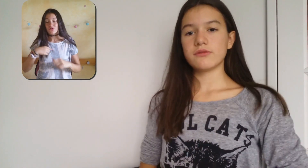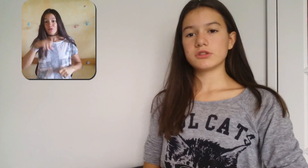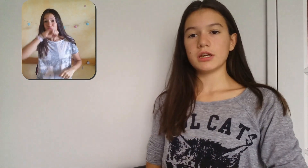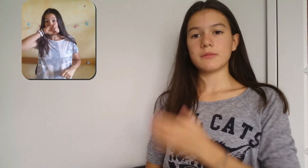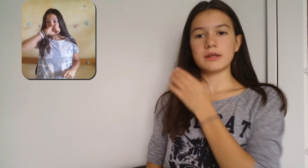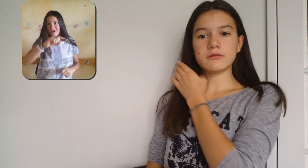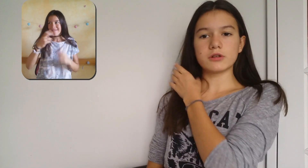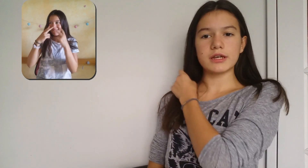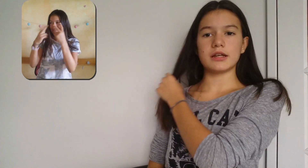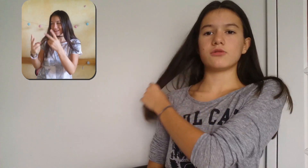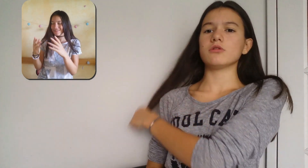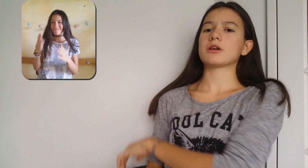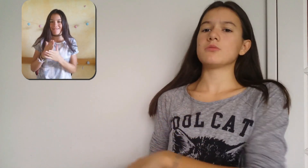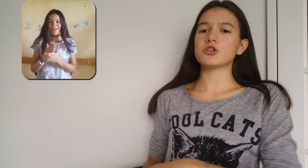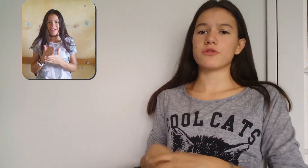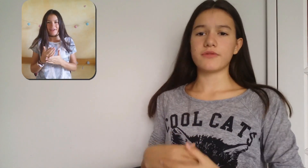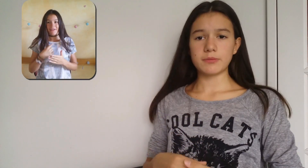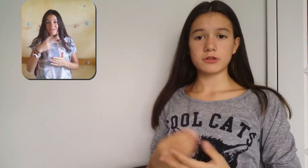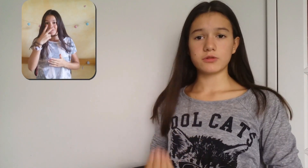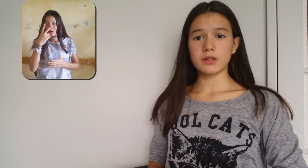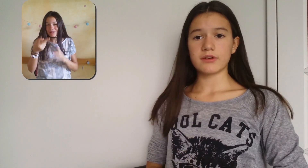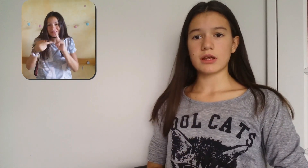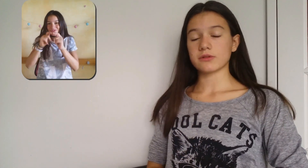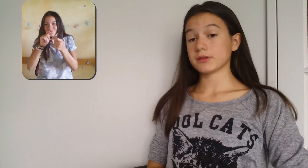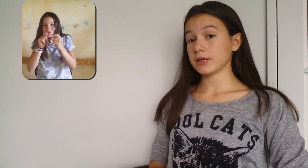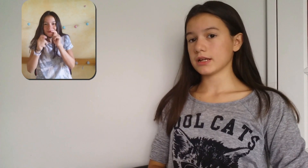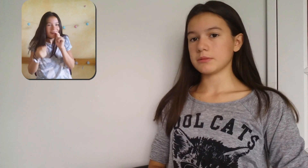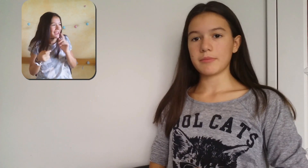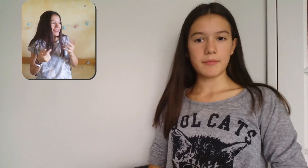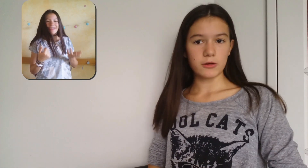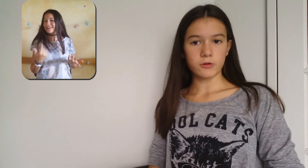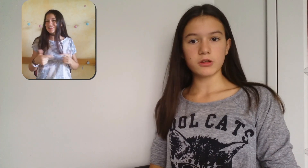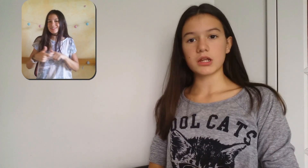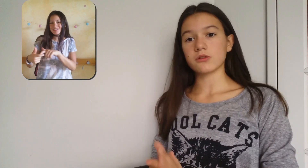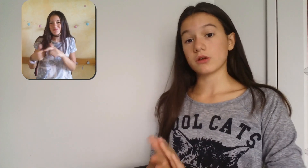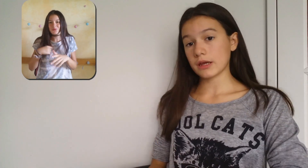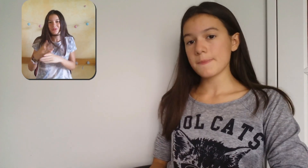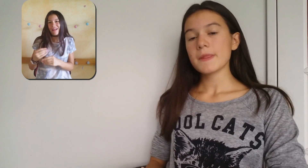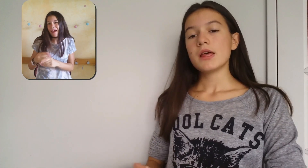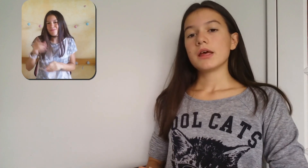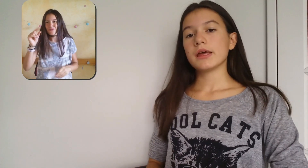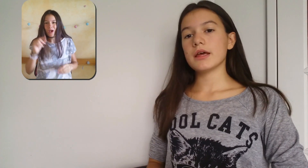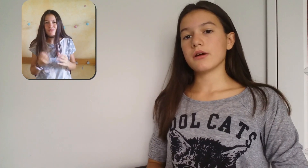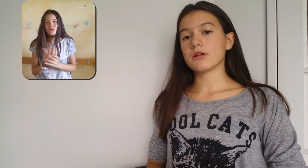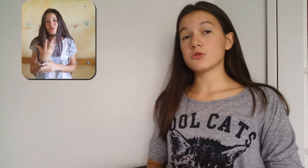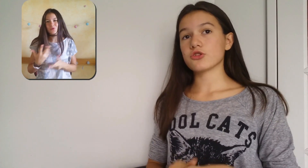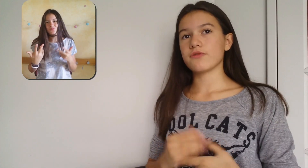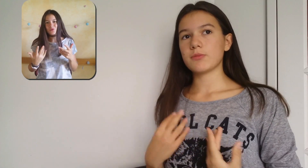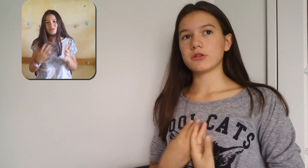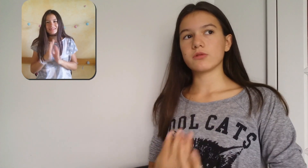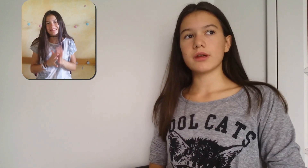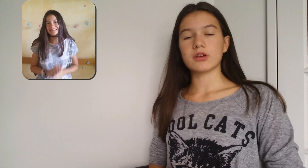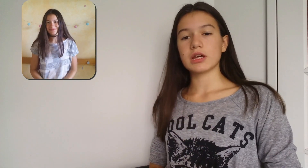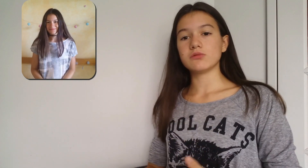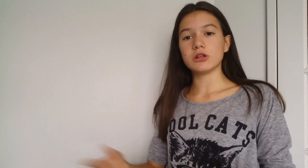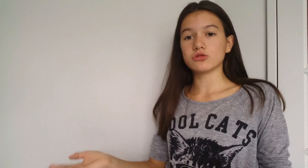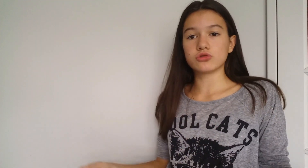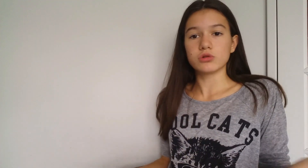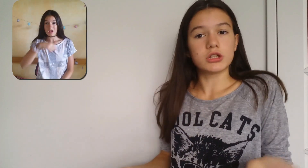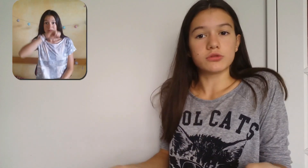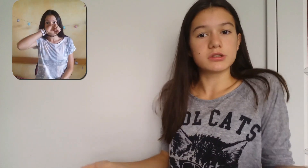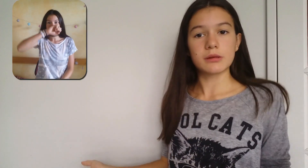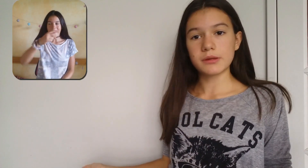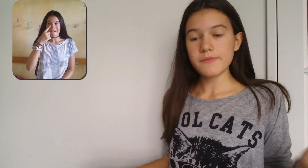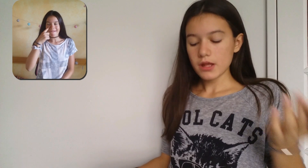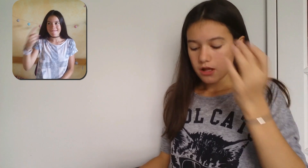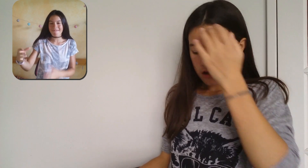Alors vous allez vous dire, mais ok elle est sourde, mais comment je fais pour discuter avec elle? Donc c'est-à-dire qu'elle n'est même pas malentendante, elle n'entend rien. Et comment je fais pour discuter avec elle ou les autres